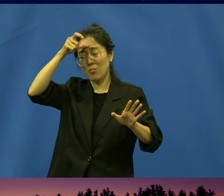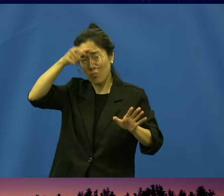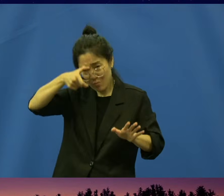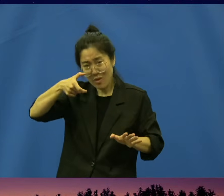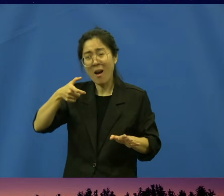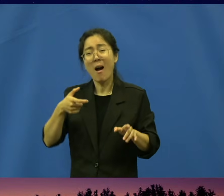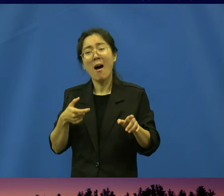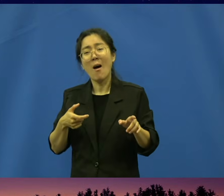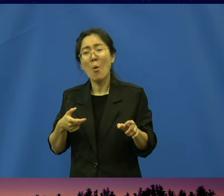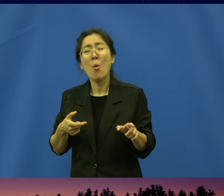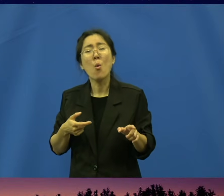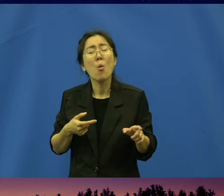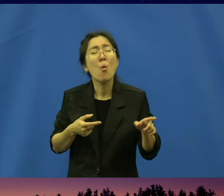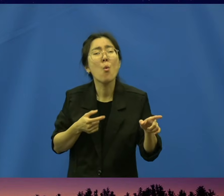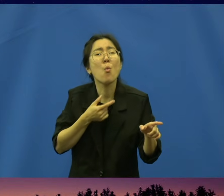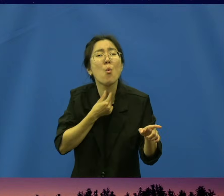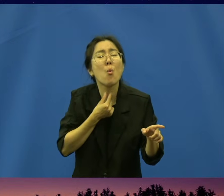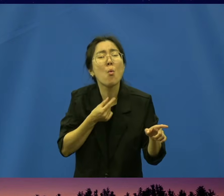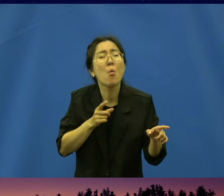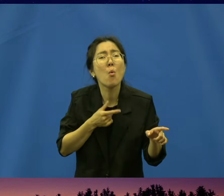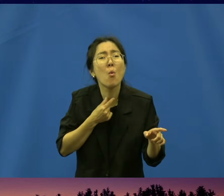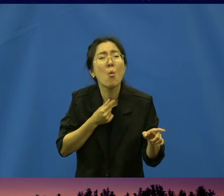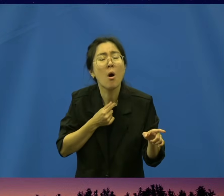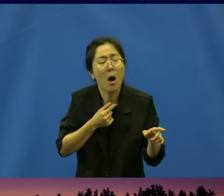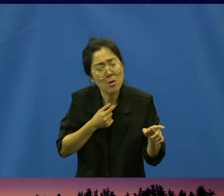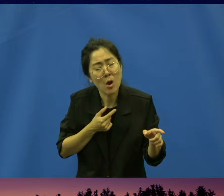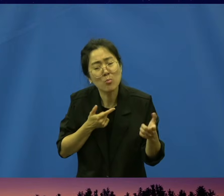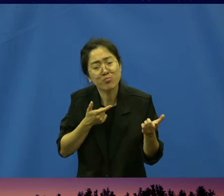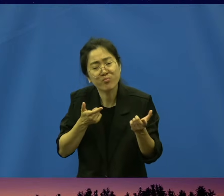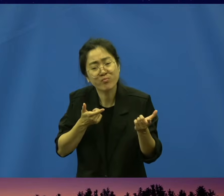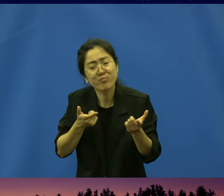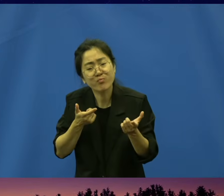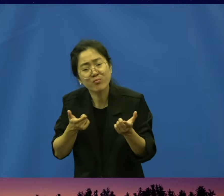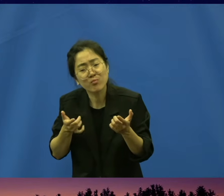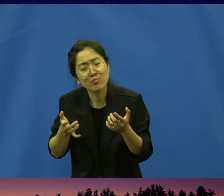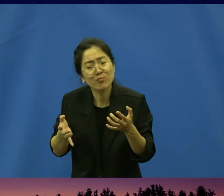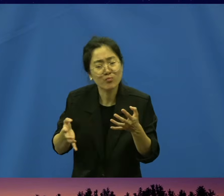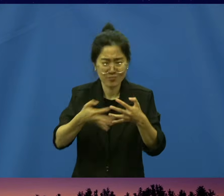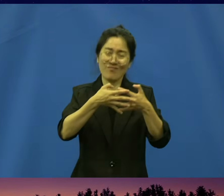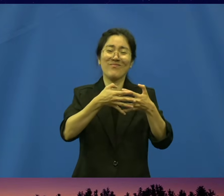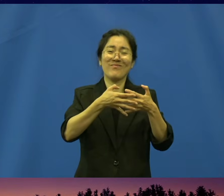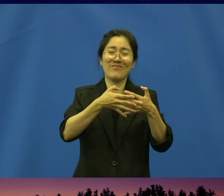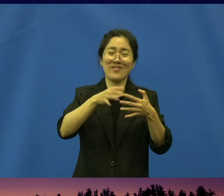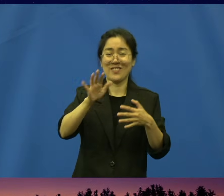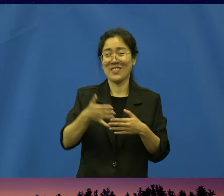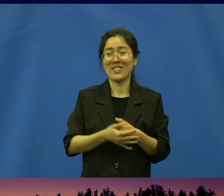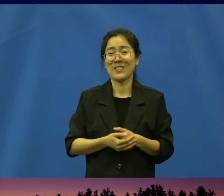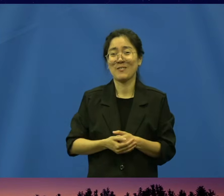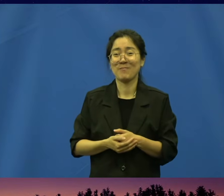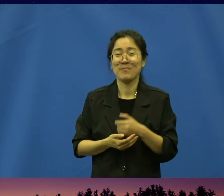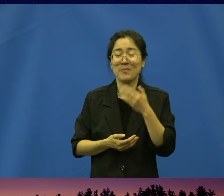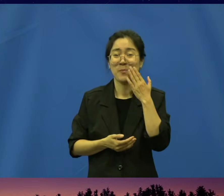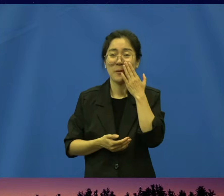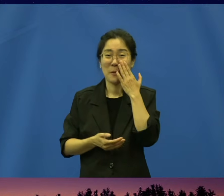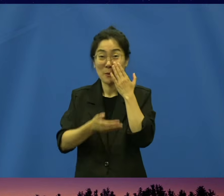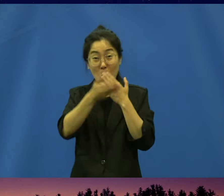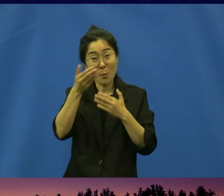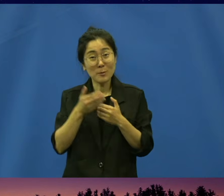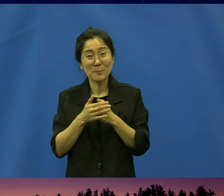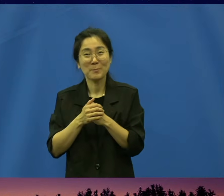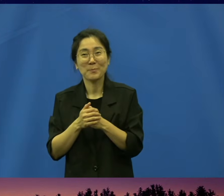여러분 생기겠습니까? 안 생기겠습니까? 여러분 예수님 안에서 이런 공동체가 가능하겠습니까? 가능 안 하겠습니까?